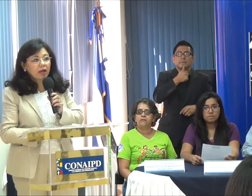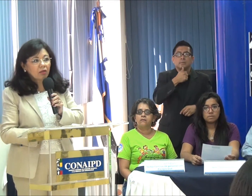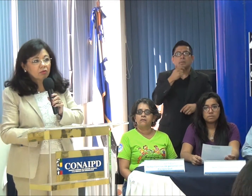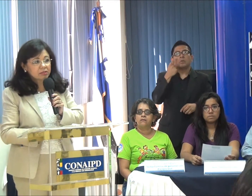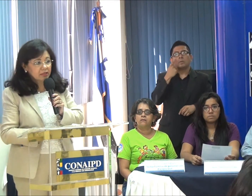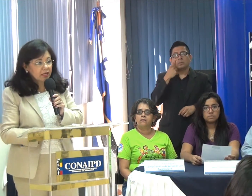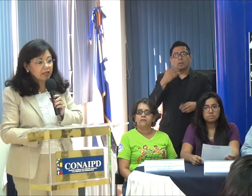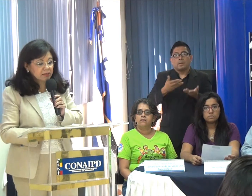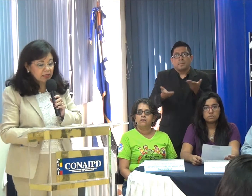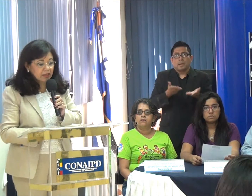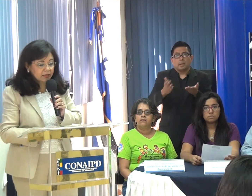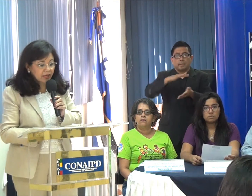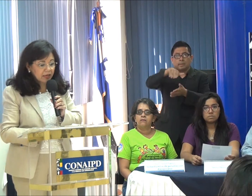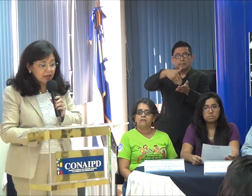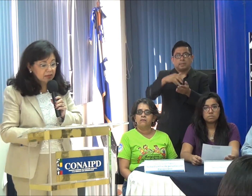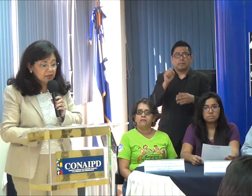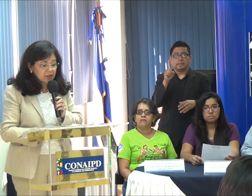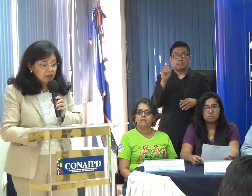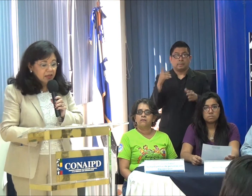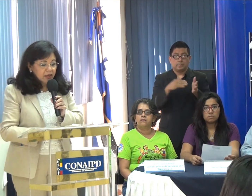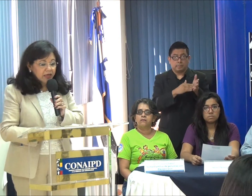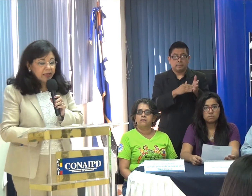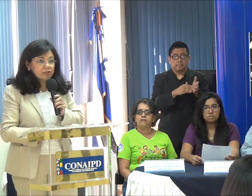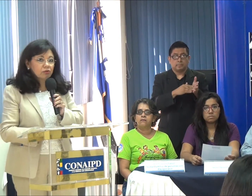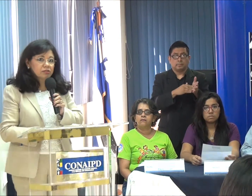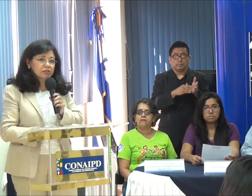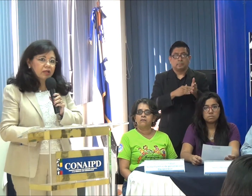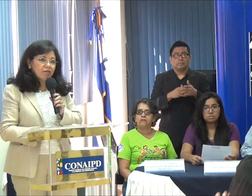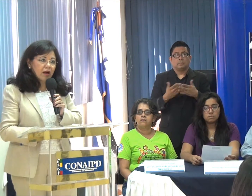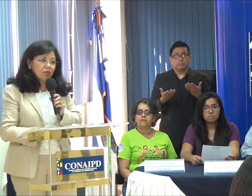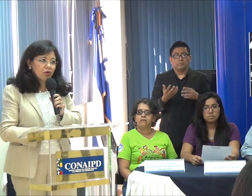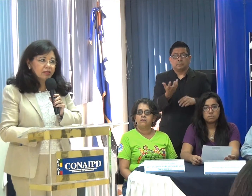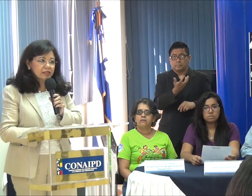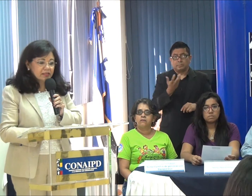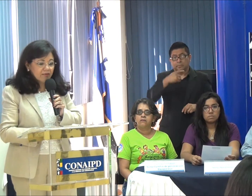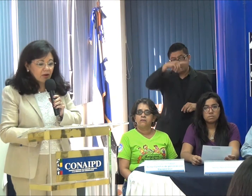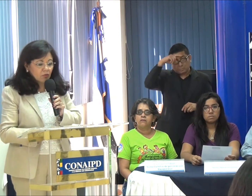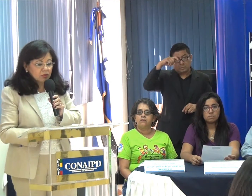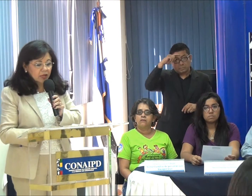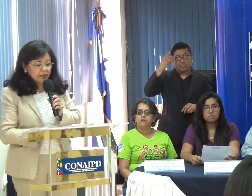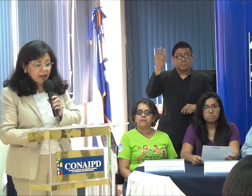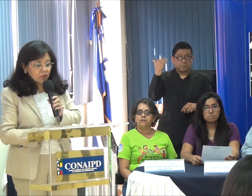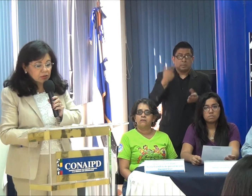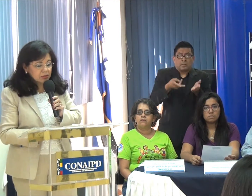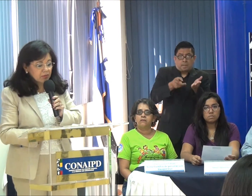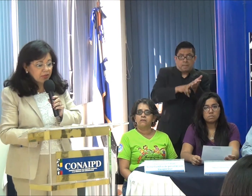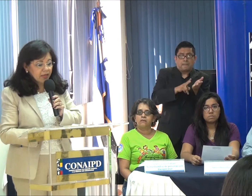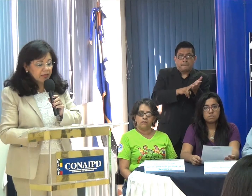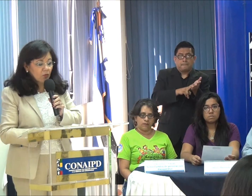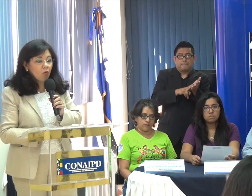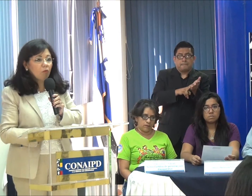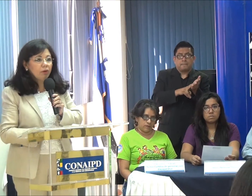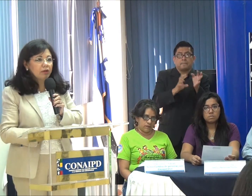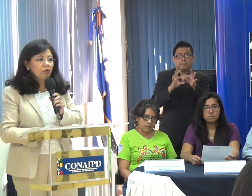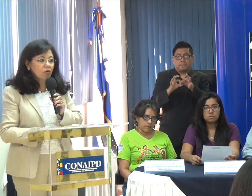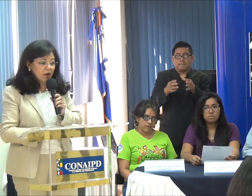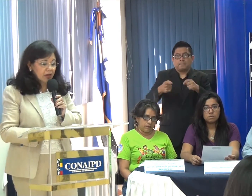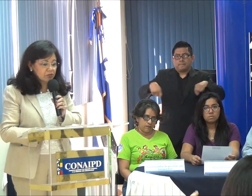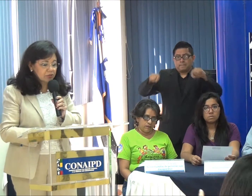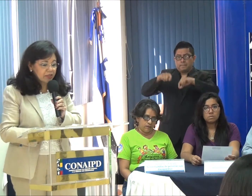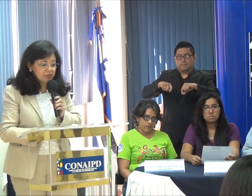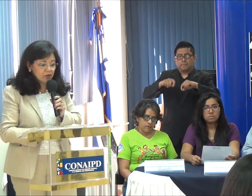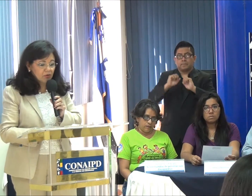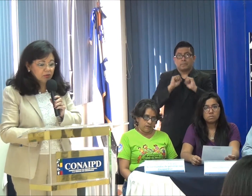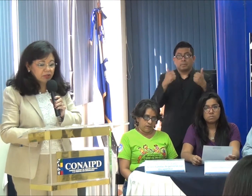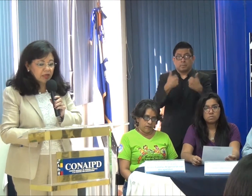del Mercado Central de Santa Tecla. Estos trabajadores estaban contratados mediante un convenio con